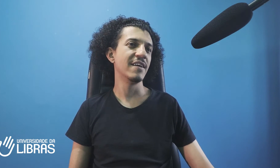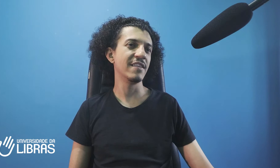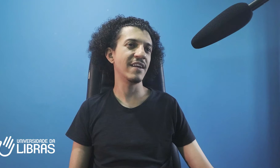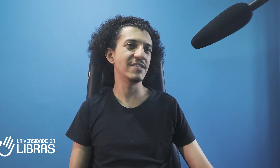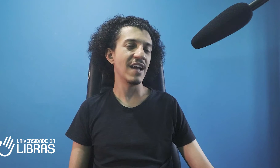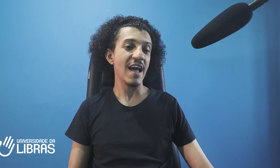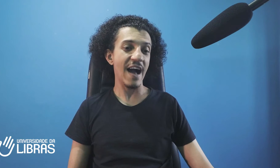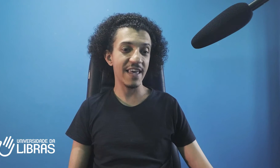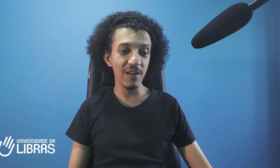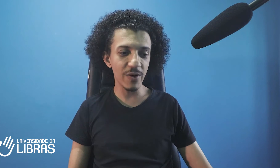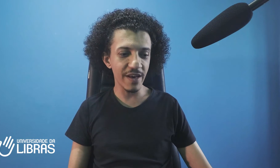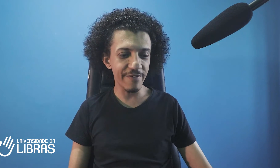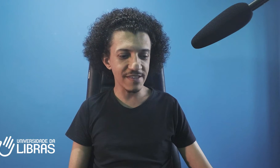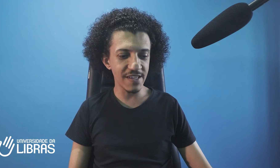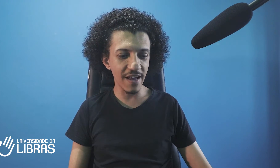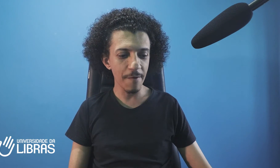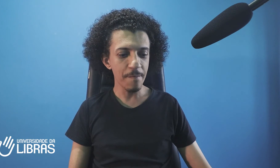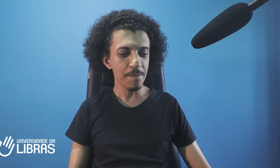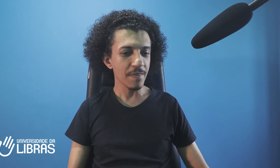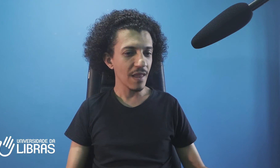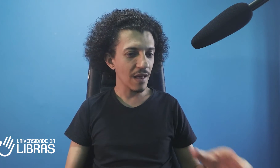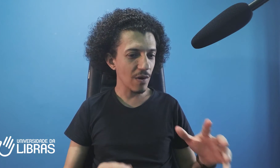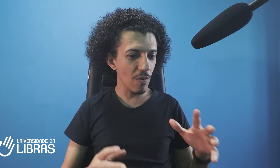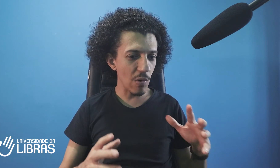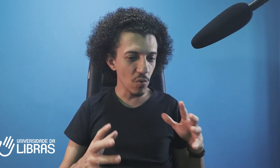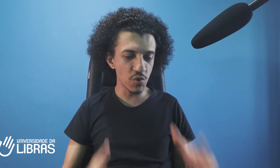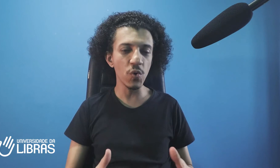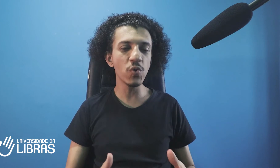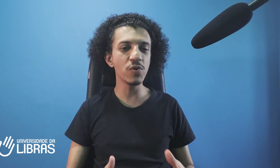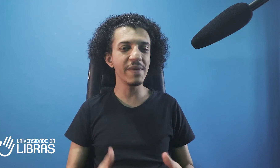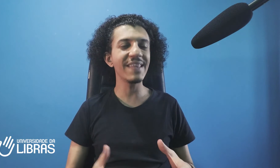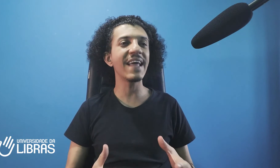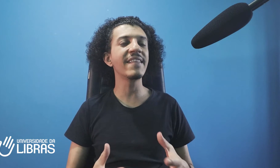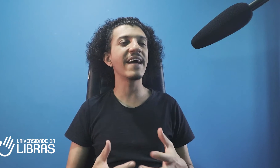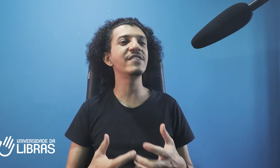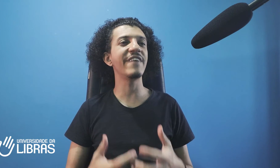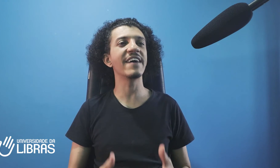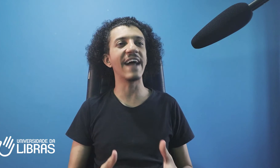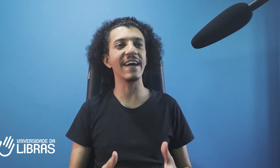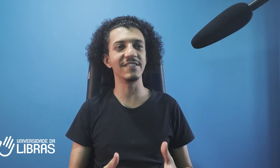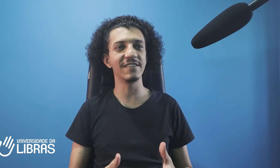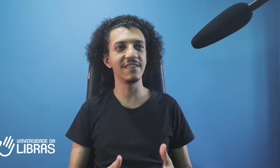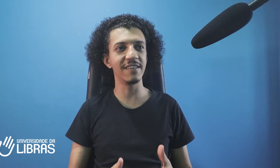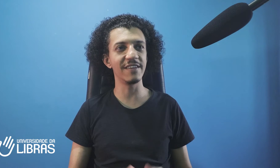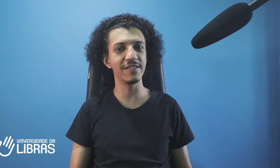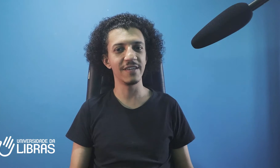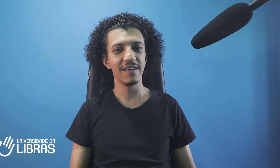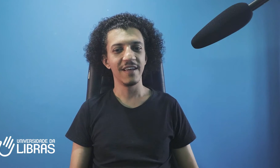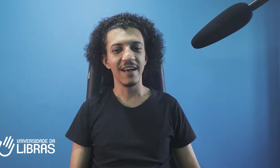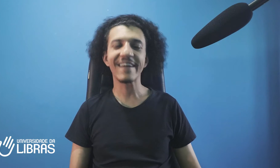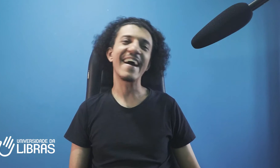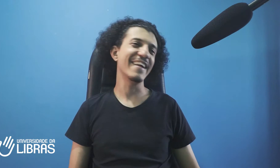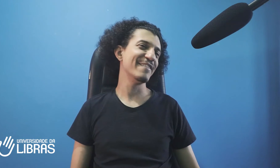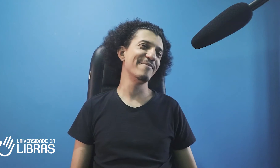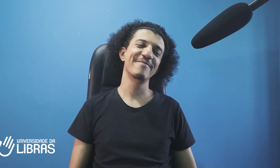entende aquilo que ia fazer E os surdos me entender de verdade entende cara